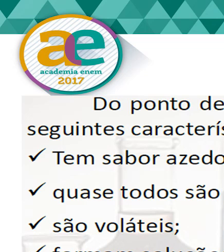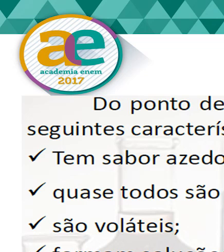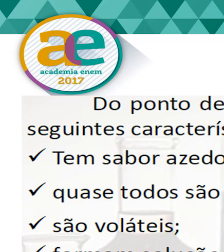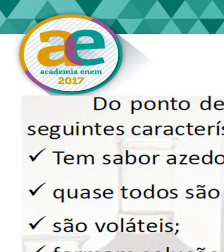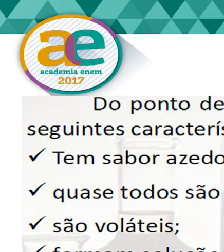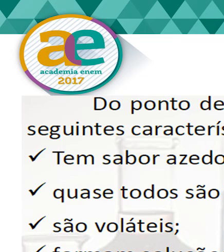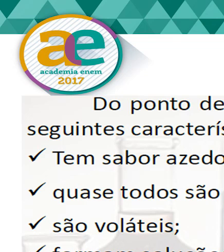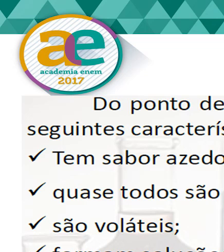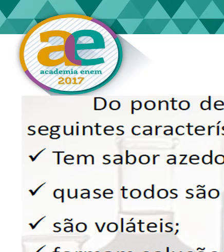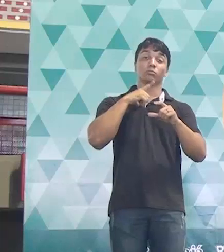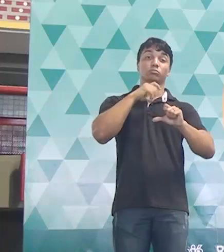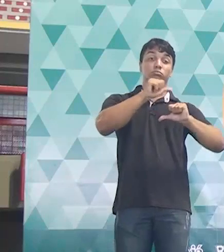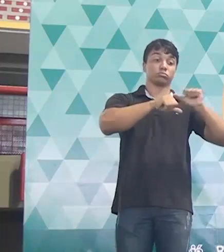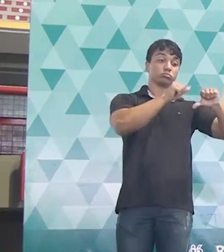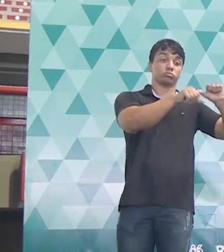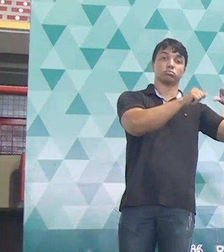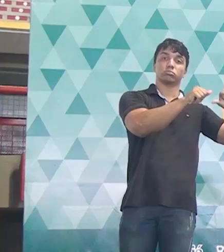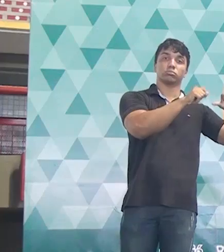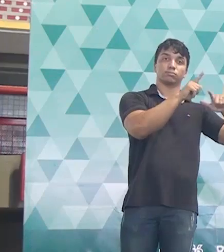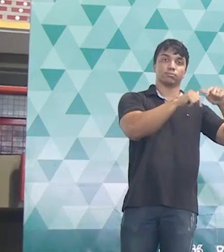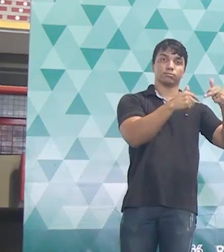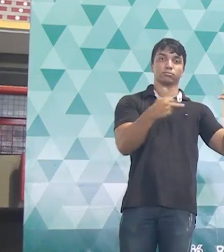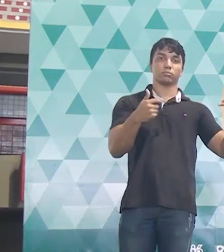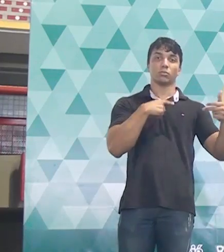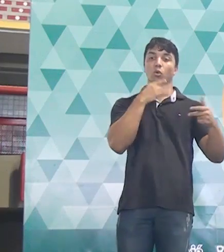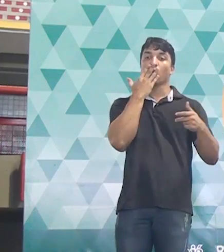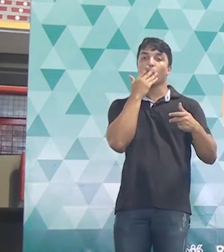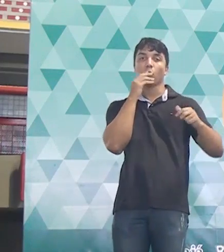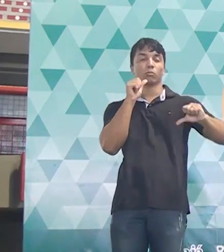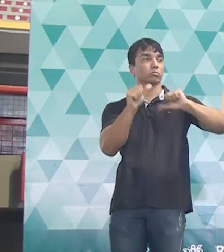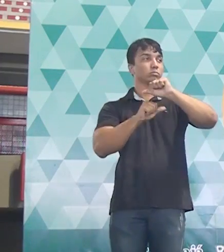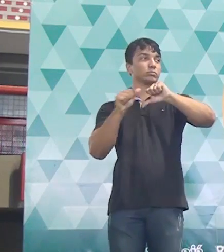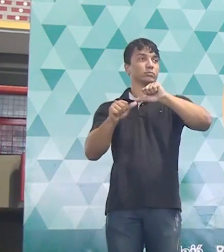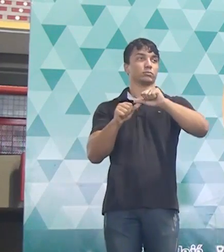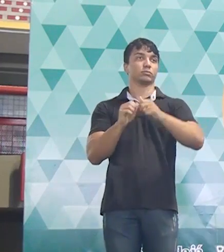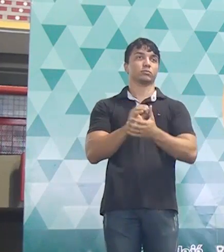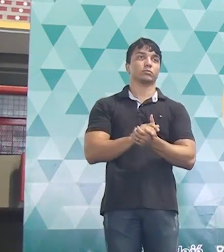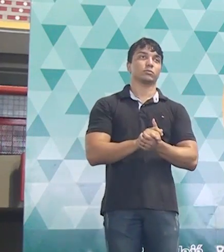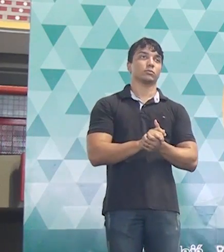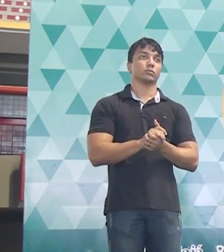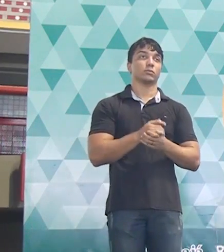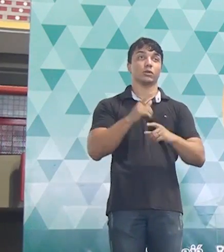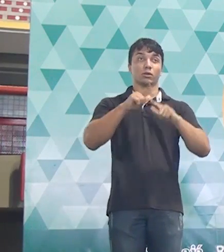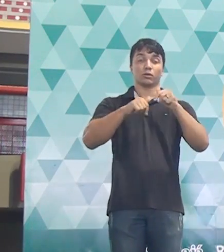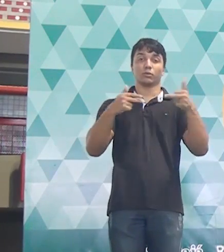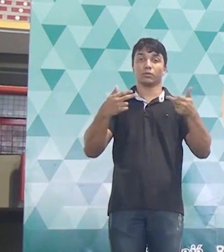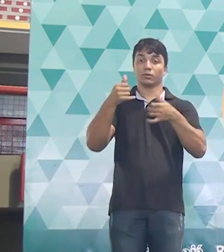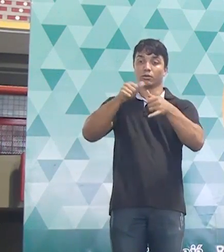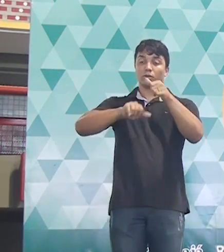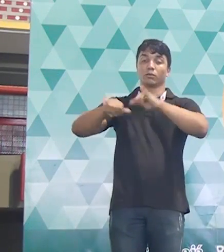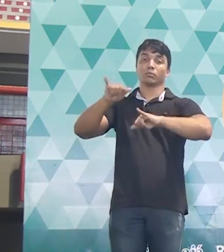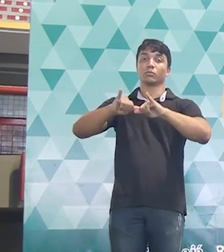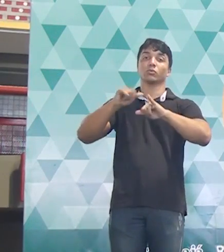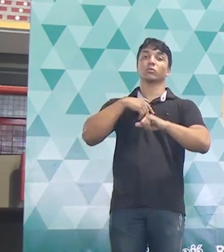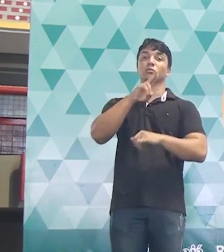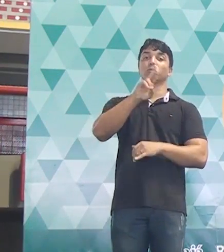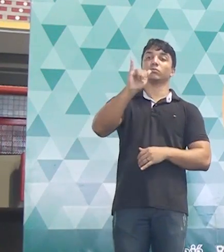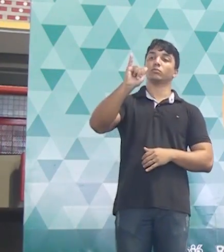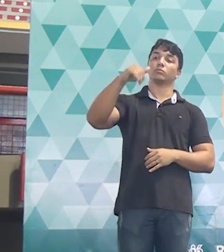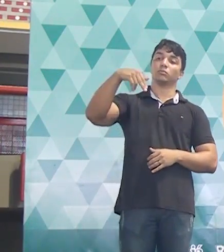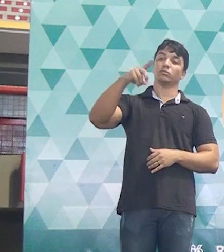eles mudam a cor de certas substâncias químicas. Essas substâncias químicas são chamadas